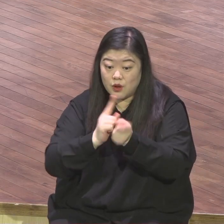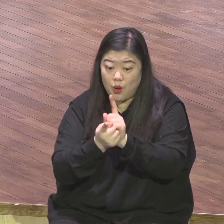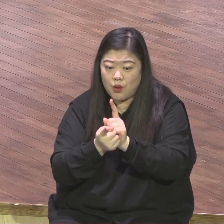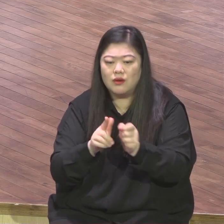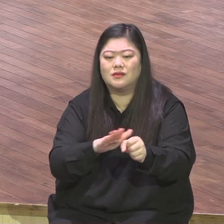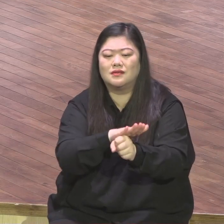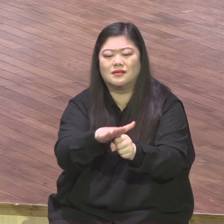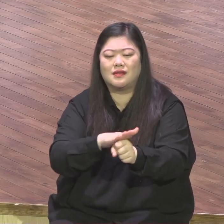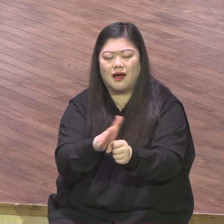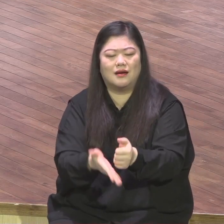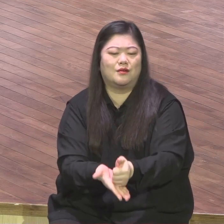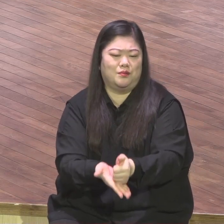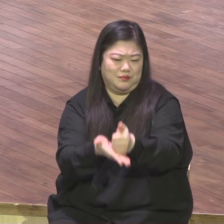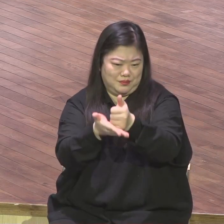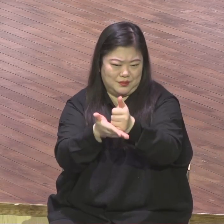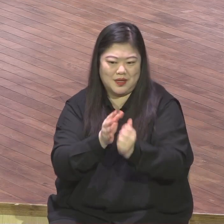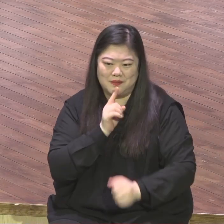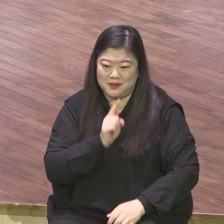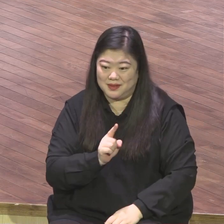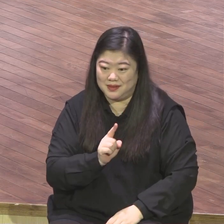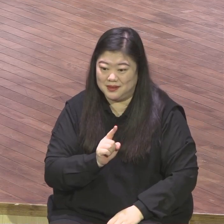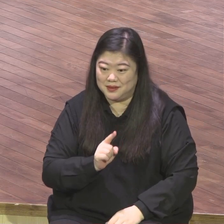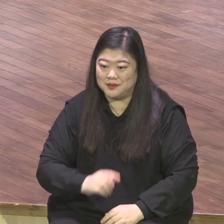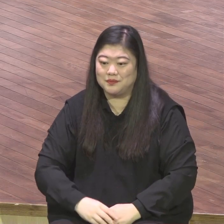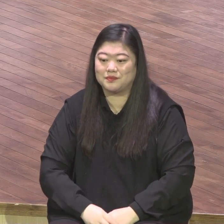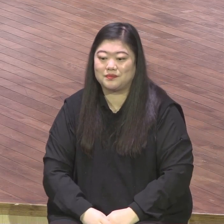섬기라. 서로 섬기라.